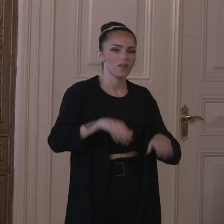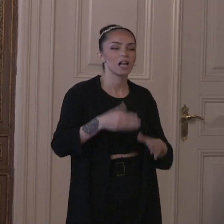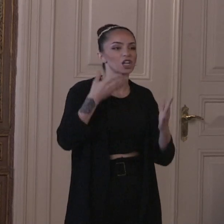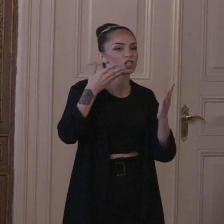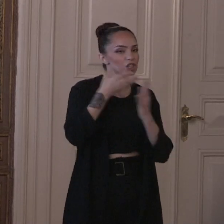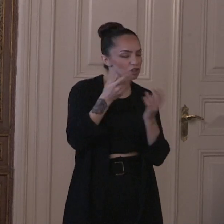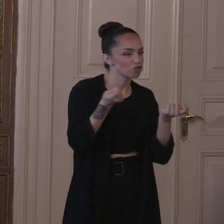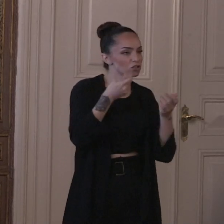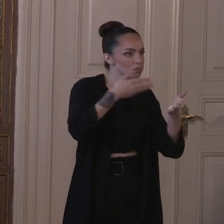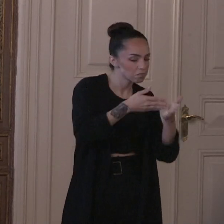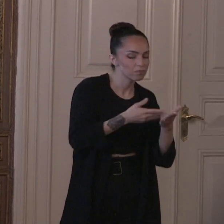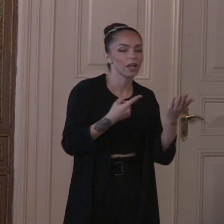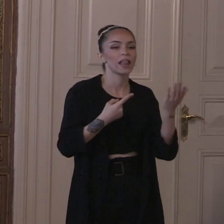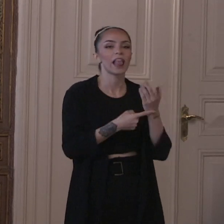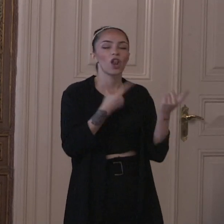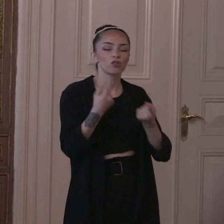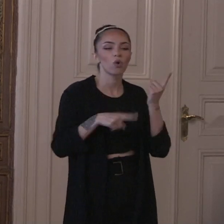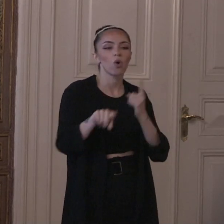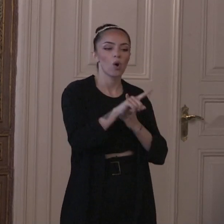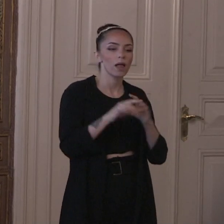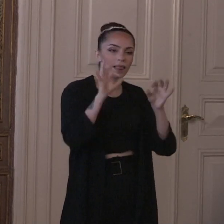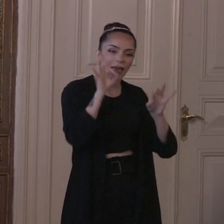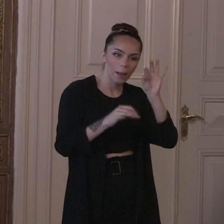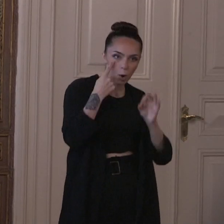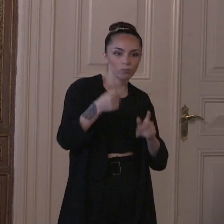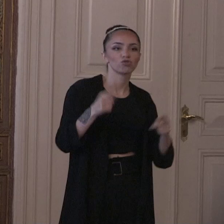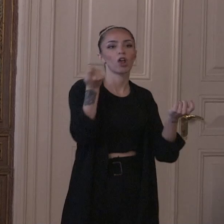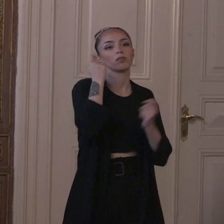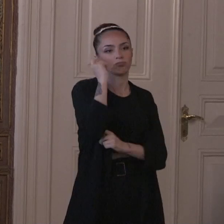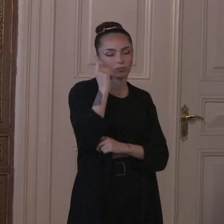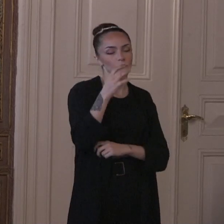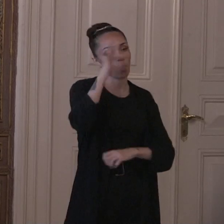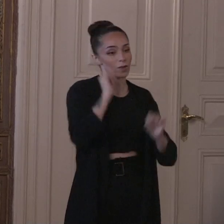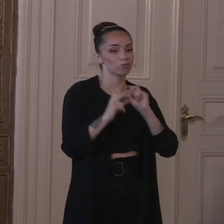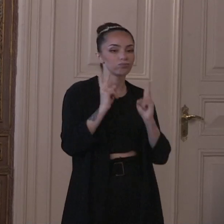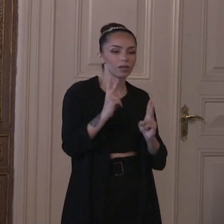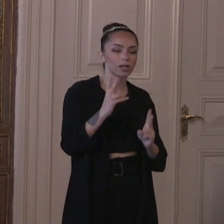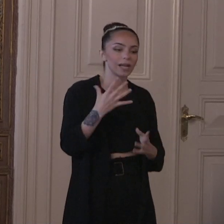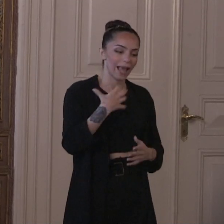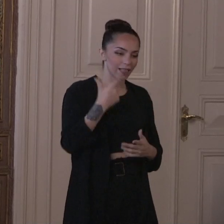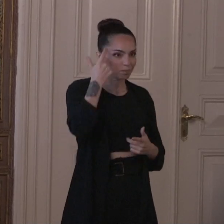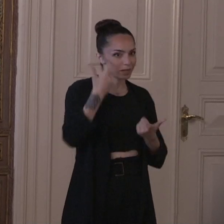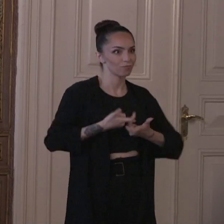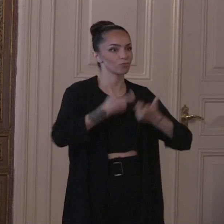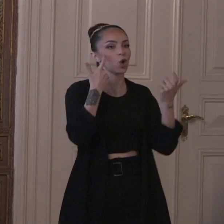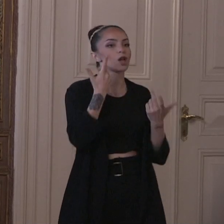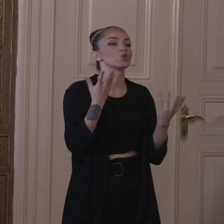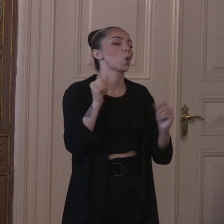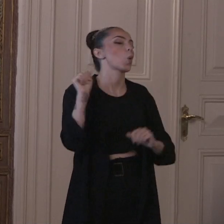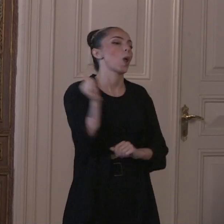ve Teknoloji Değerleme Çalıştayı, üniversitemizin inovasyona ne kadar önem